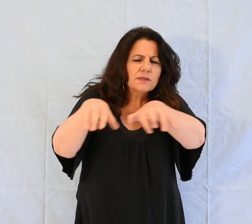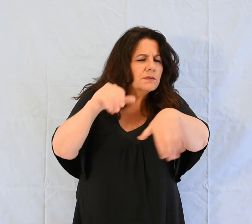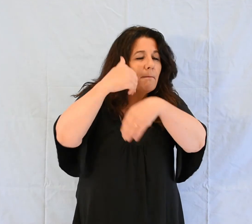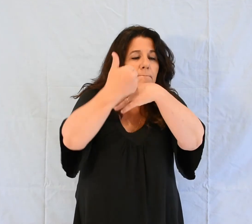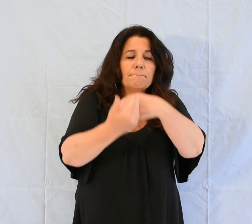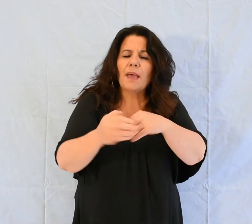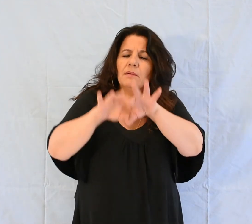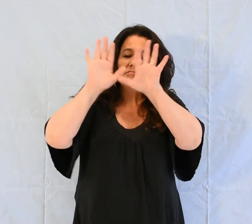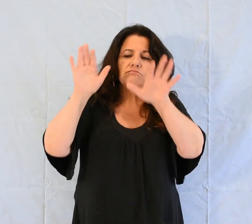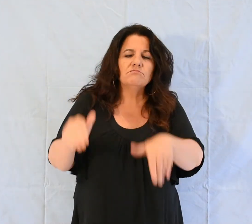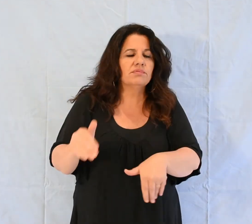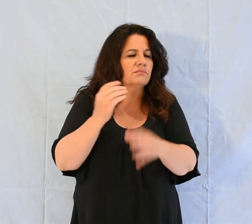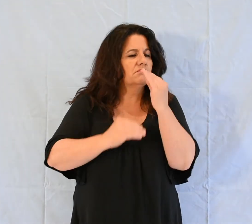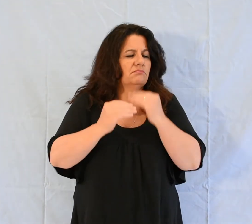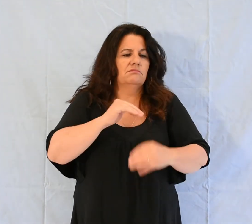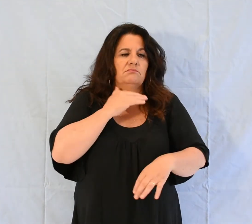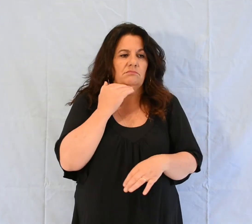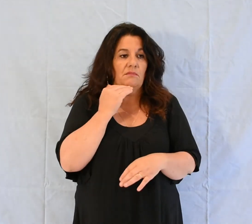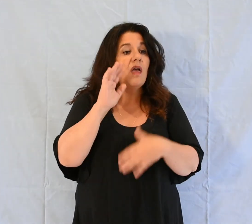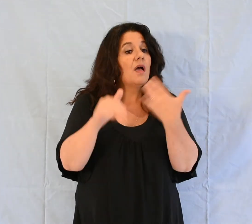Alors vous saurez que moi, le Seigneur, je suis votre Dieu. »